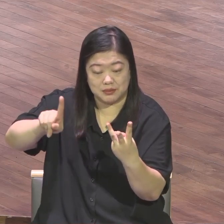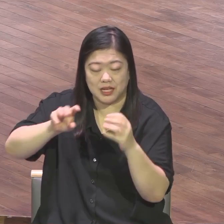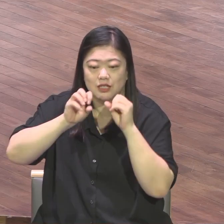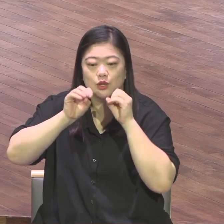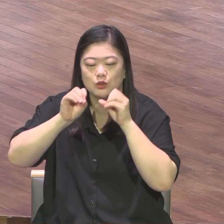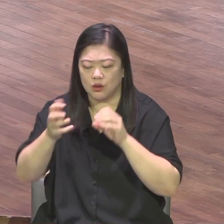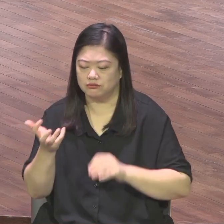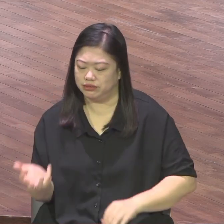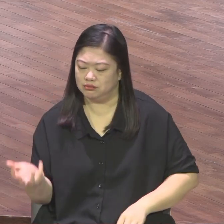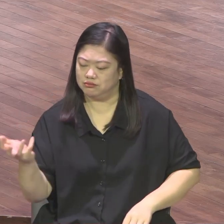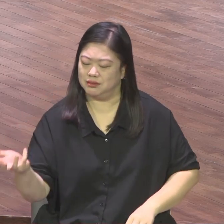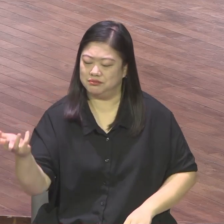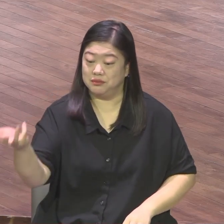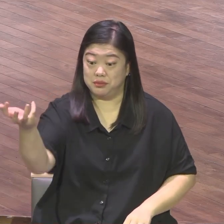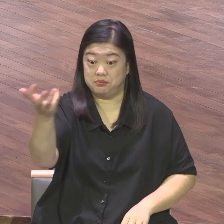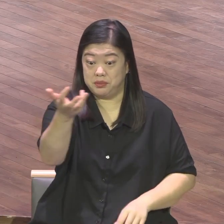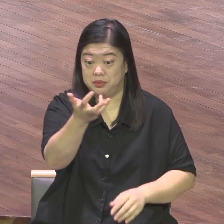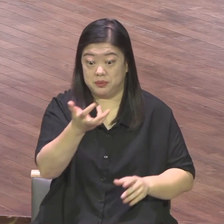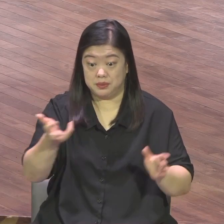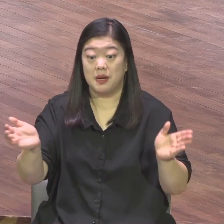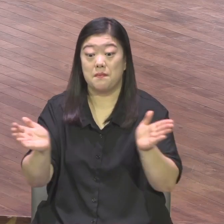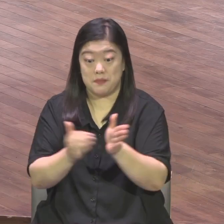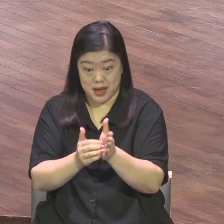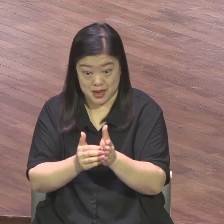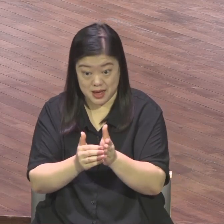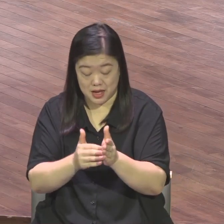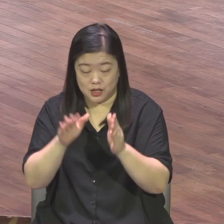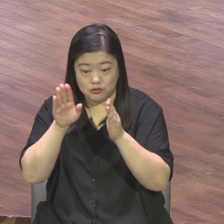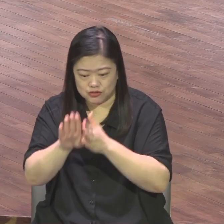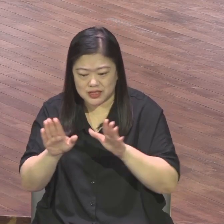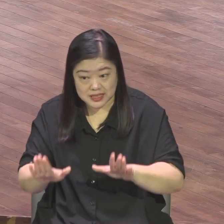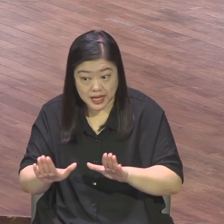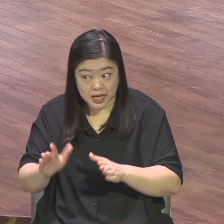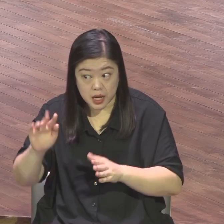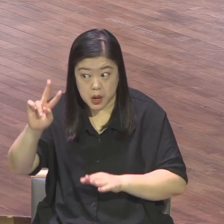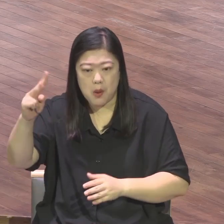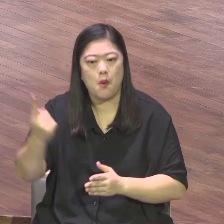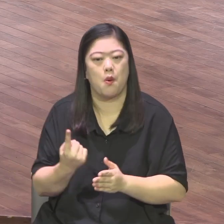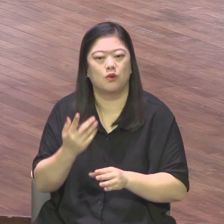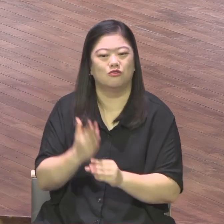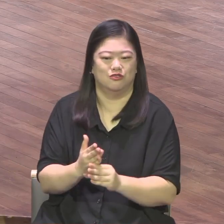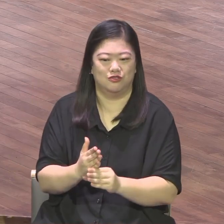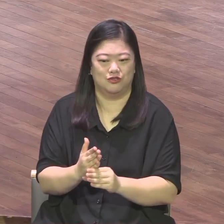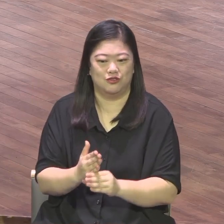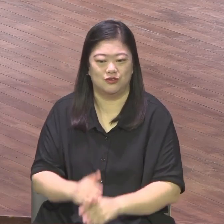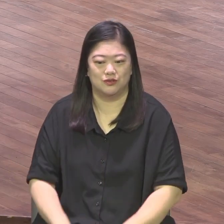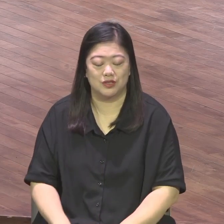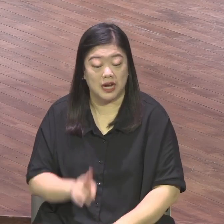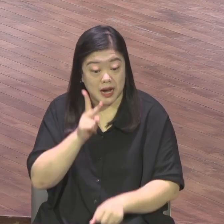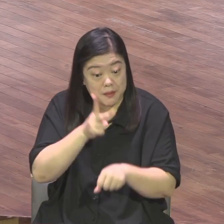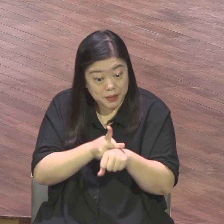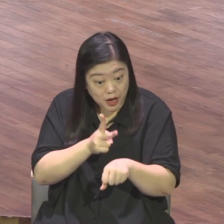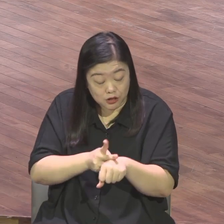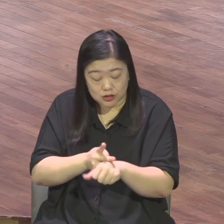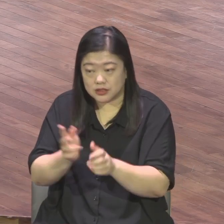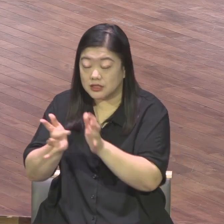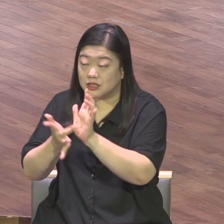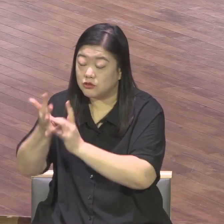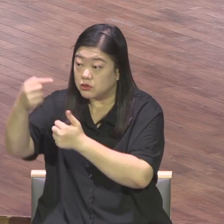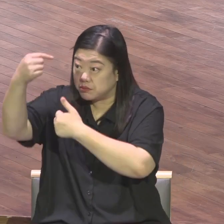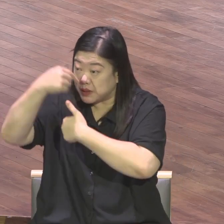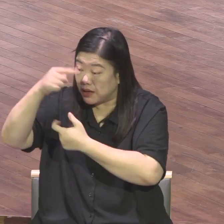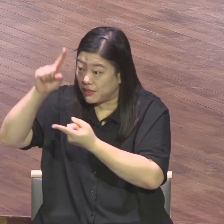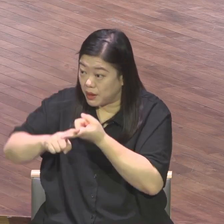부활하신 이 예수님으로부터 받은 천명, 소명, 사명, 이걸 감당하는 것이 사도 바울에게는 뭐요?